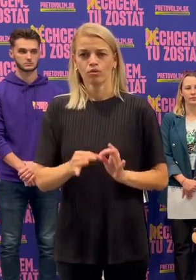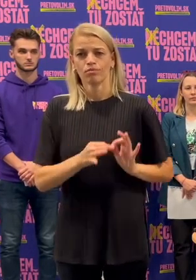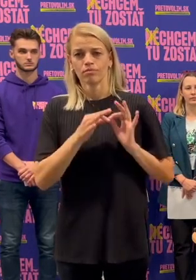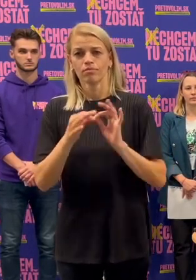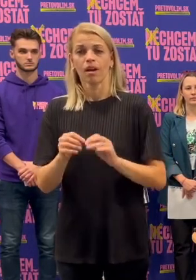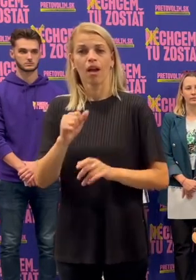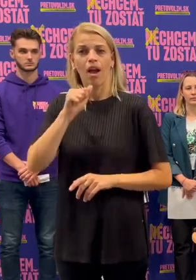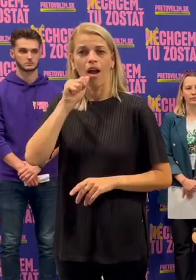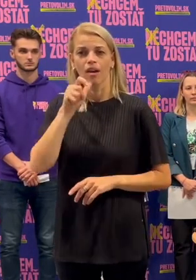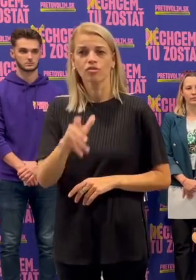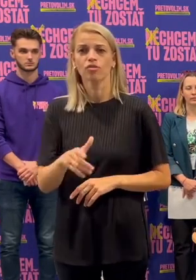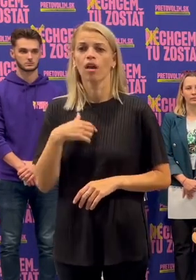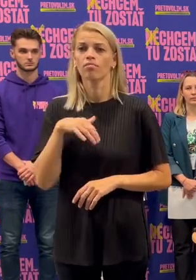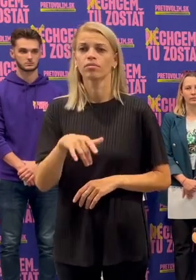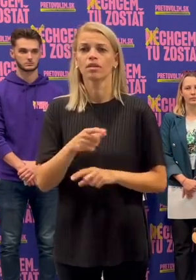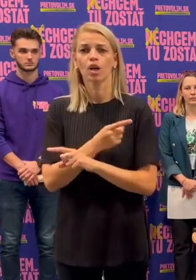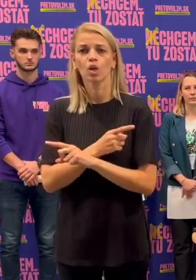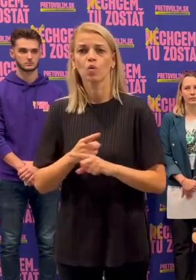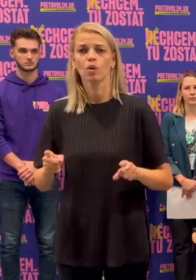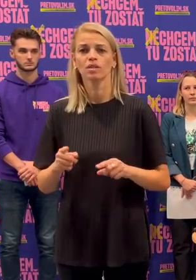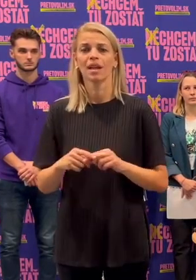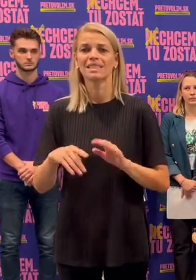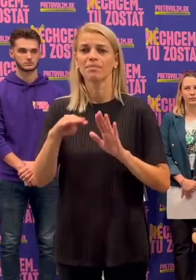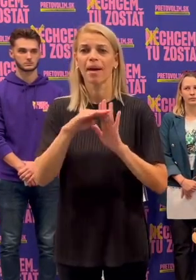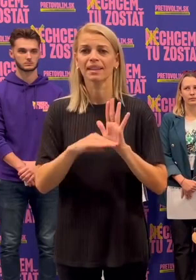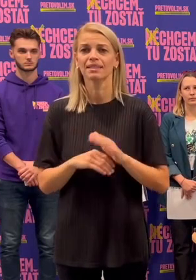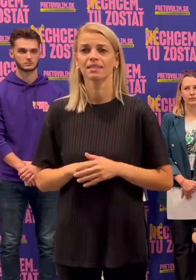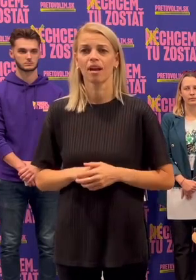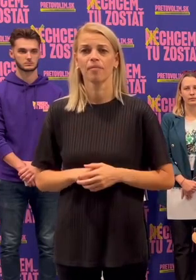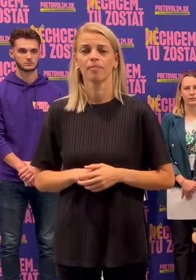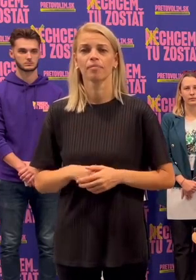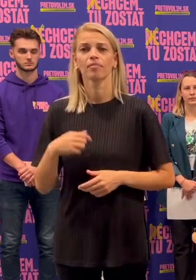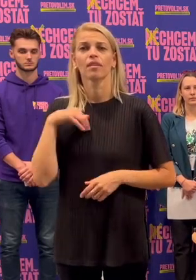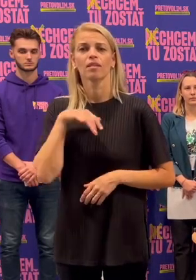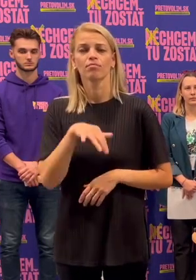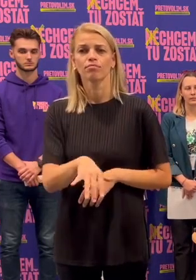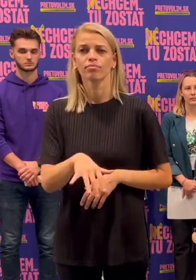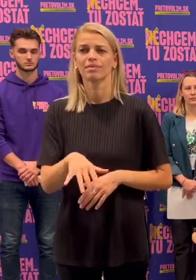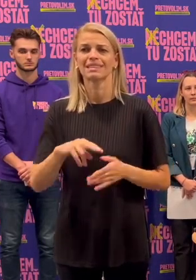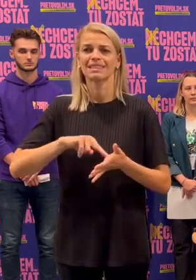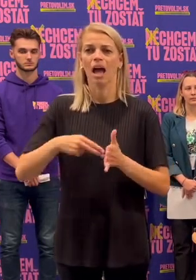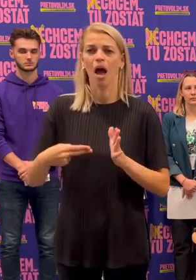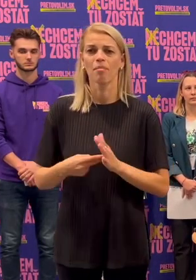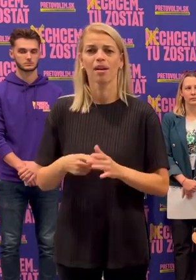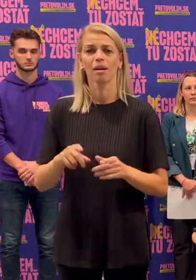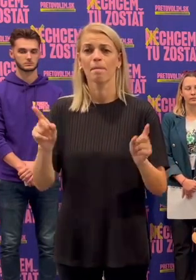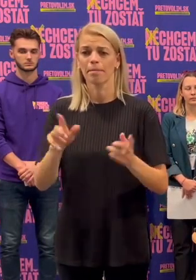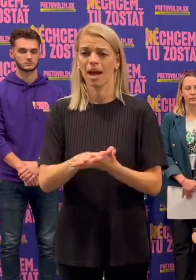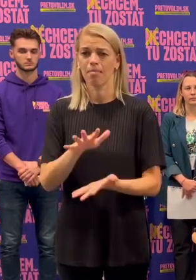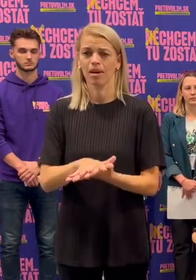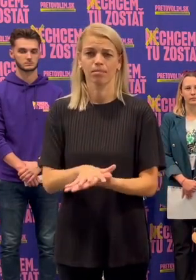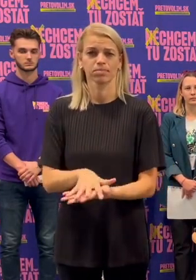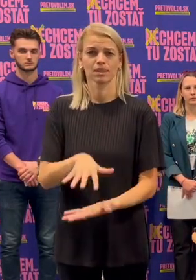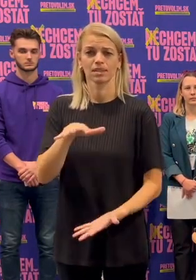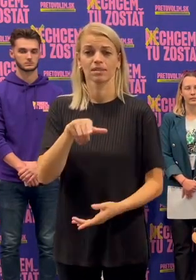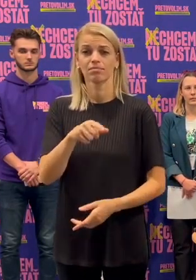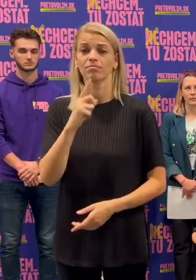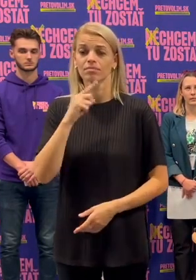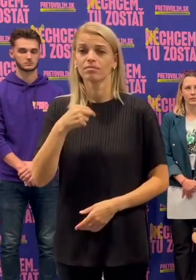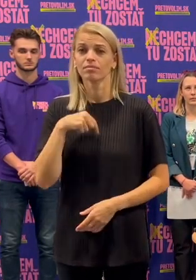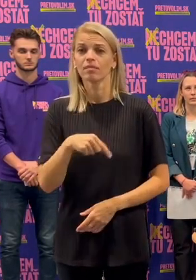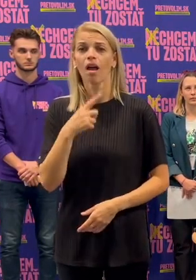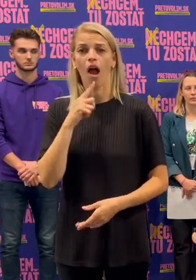každý deň. Máme rôzne, máme smernice, máme dlhodobé zámery, máme white paper, máme všelijaké papiere, ktoré nám hovoria o tom,